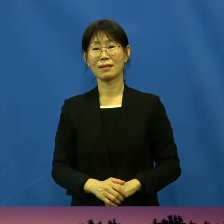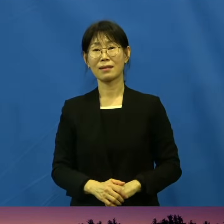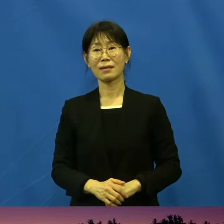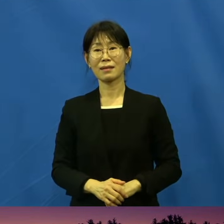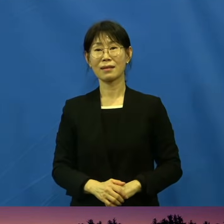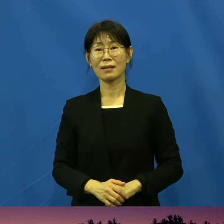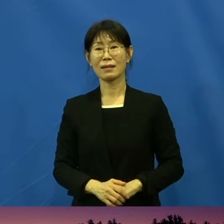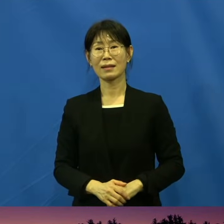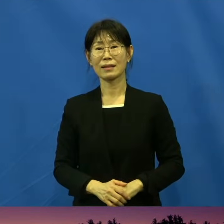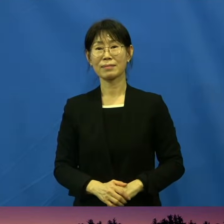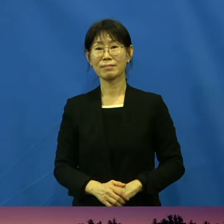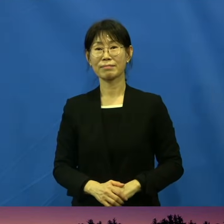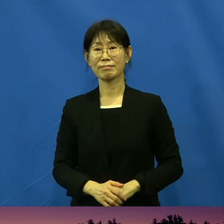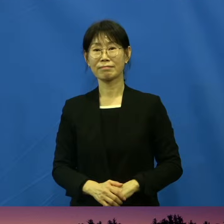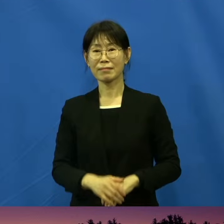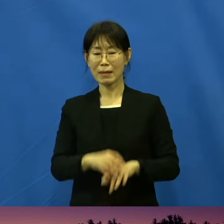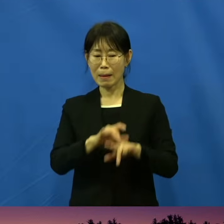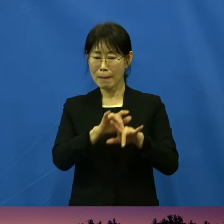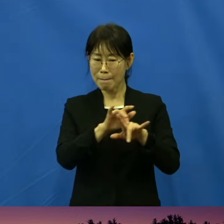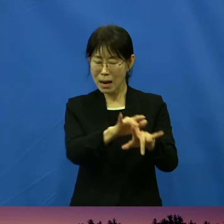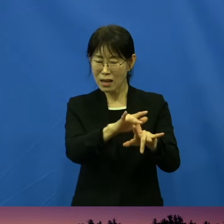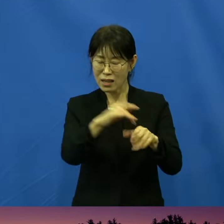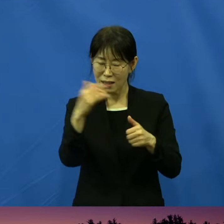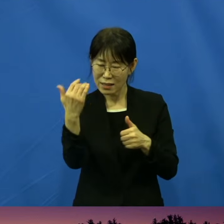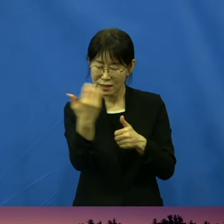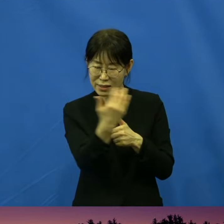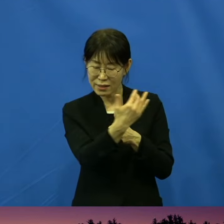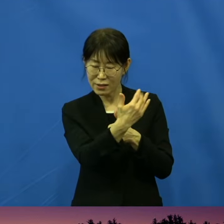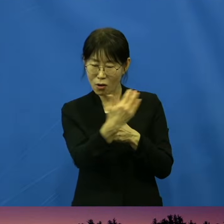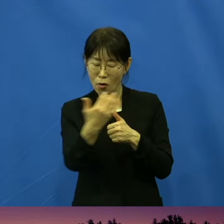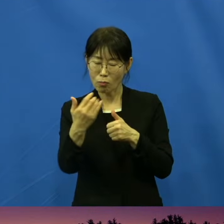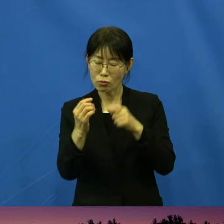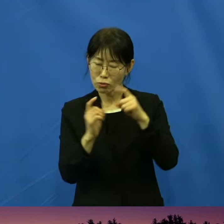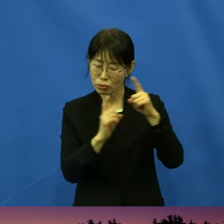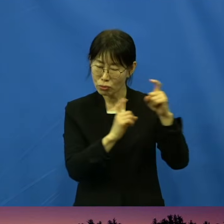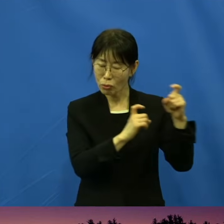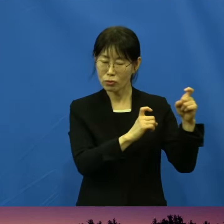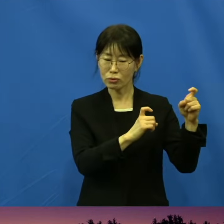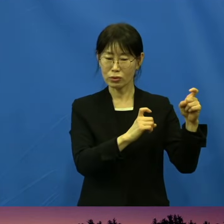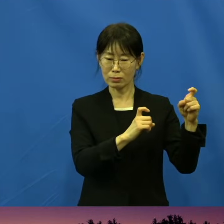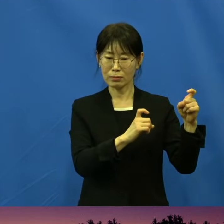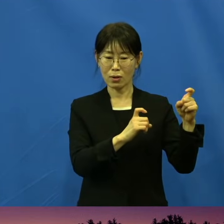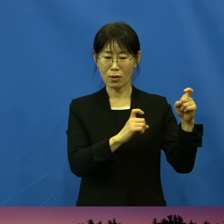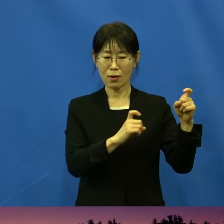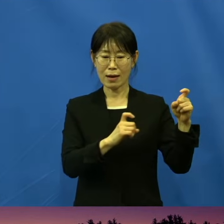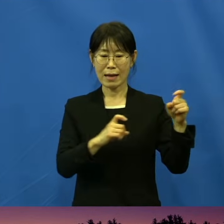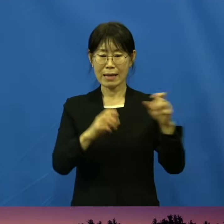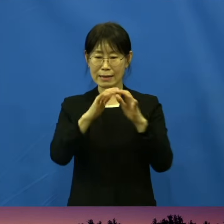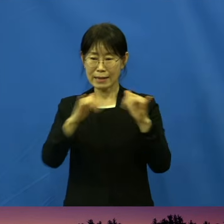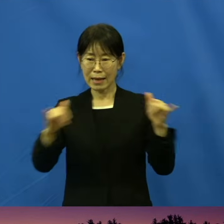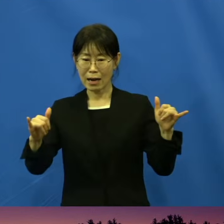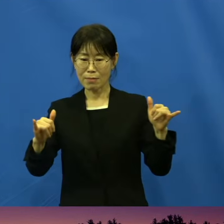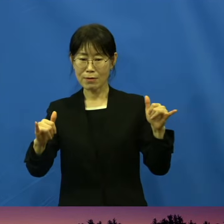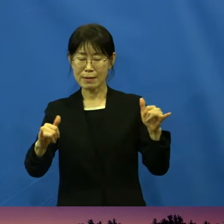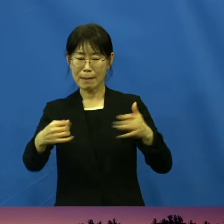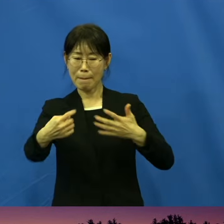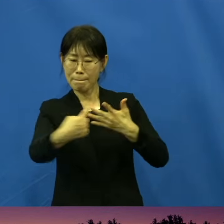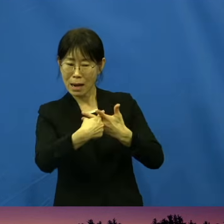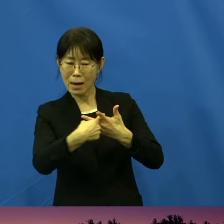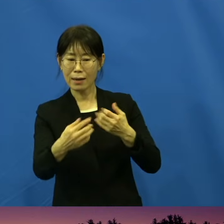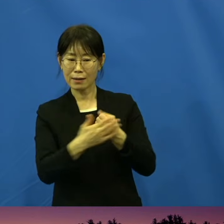마귀가 대충 시험을 건 게 아니죠. 굉장히 매력적인 우리의 인간의 본성을 잘 알고